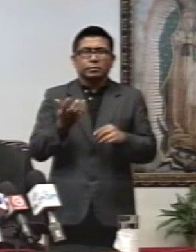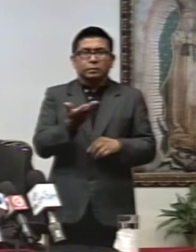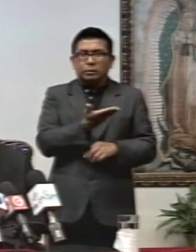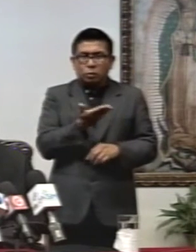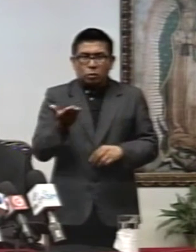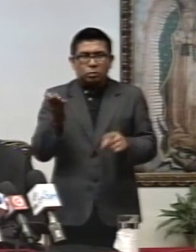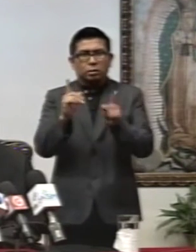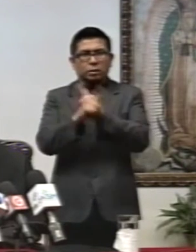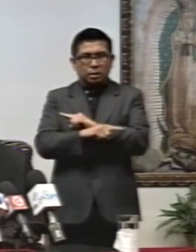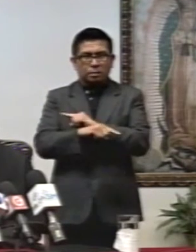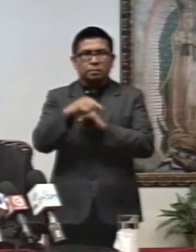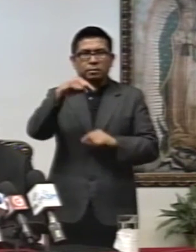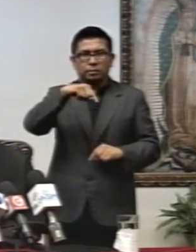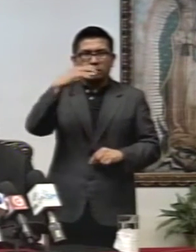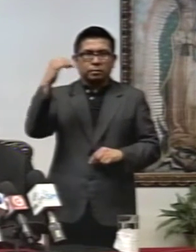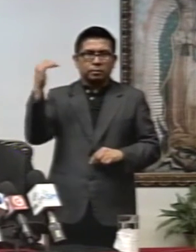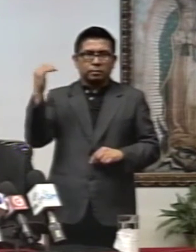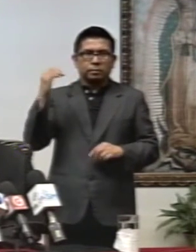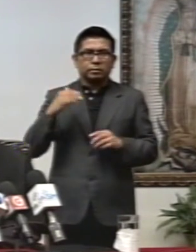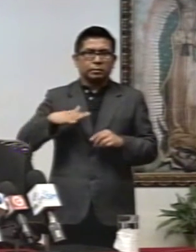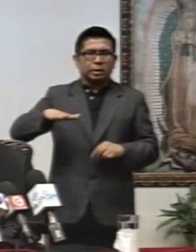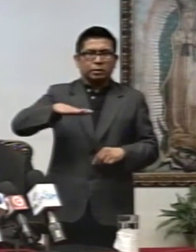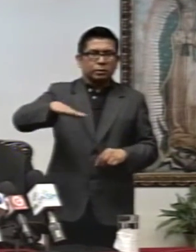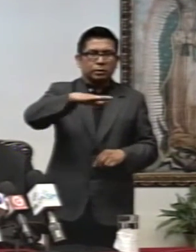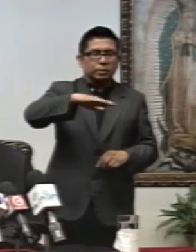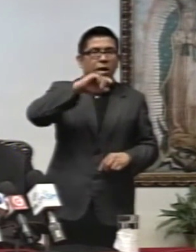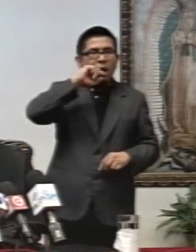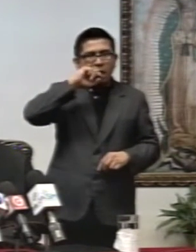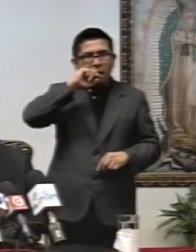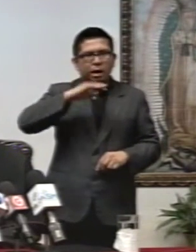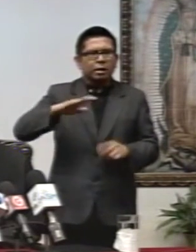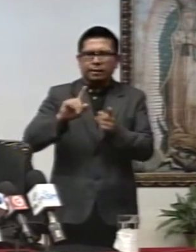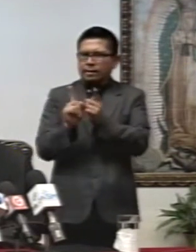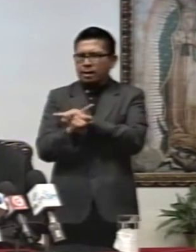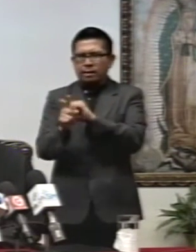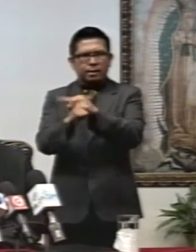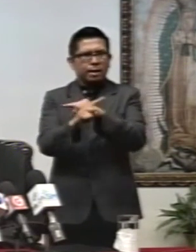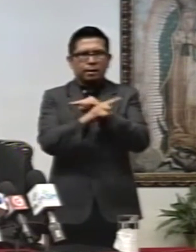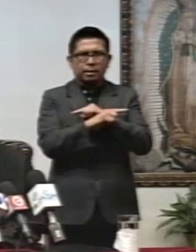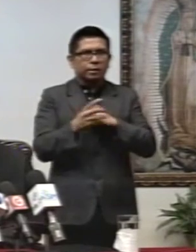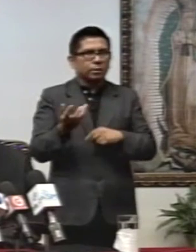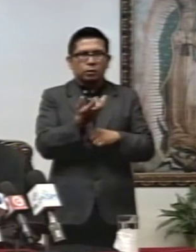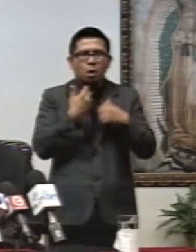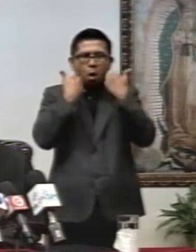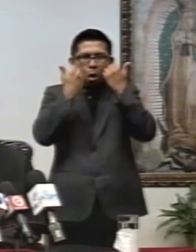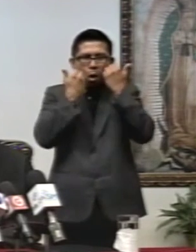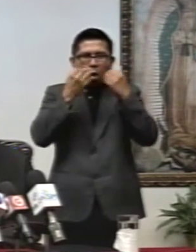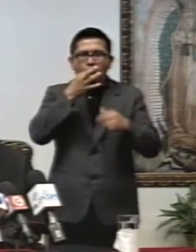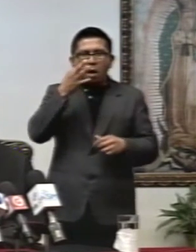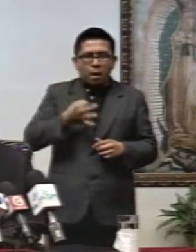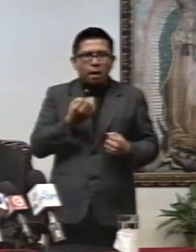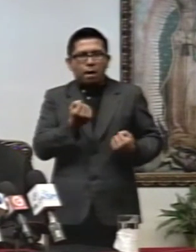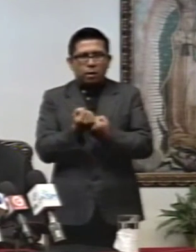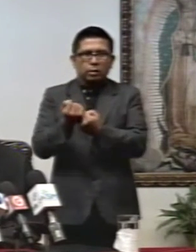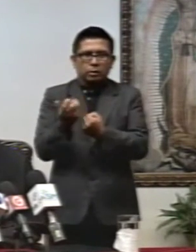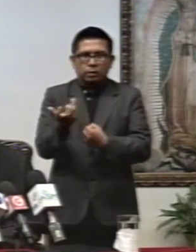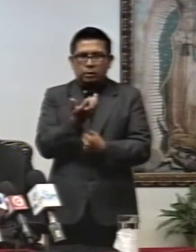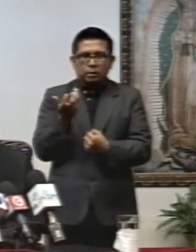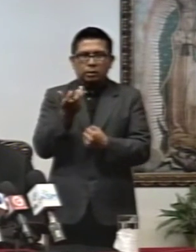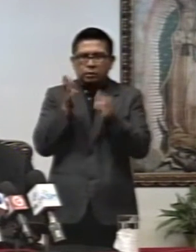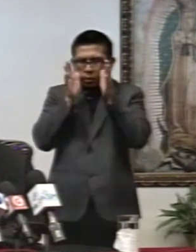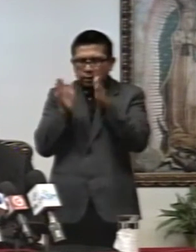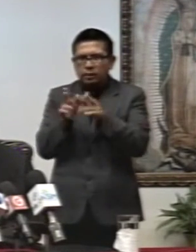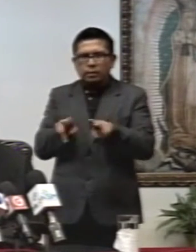cara de estas zonas, de estos lugares, y que los jóvenes sean verdaderamente